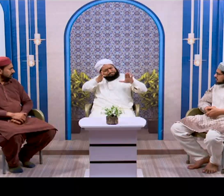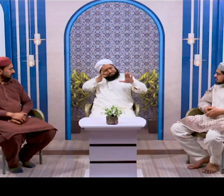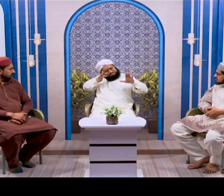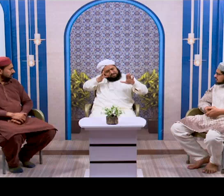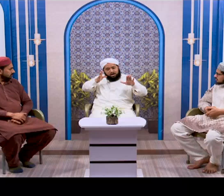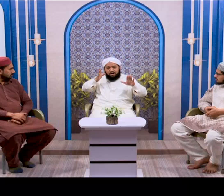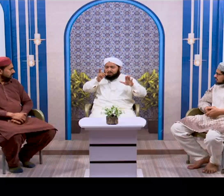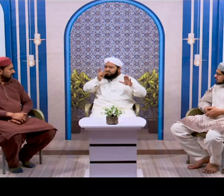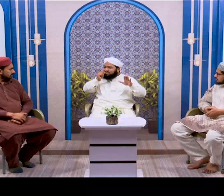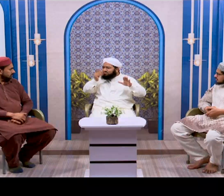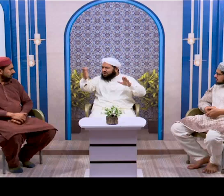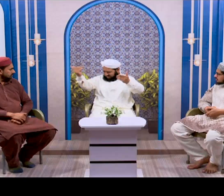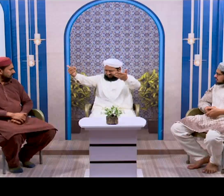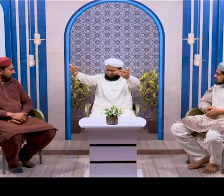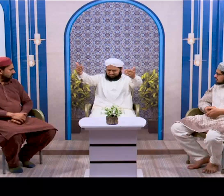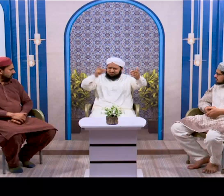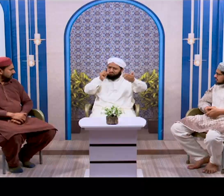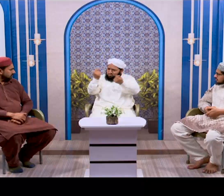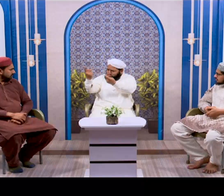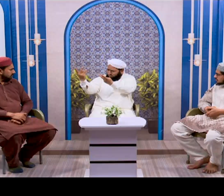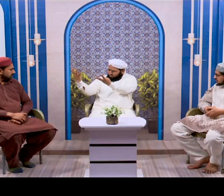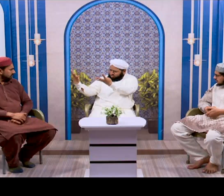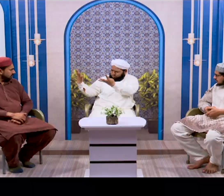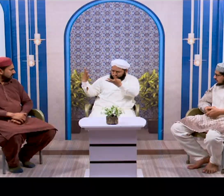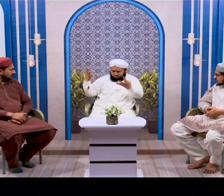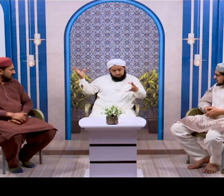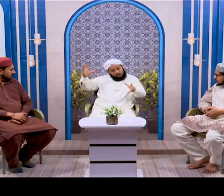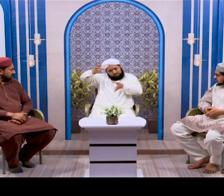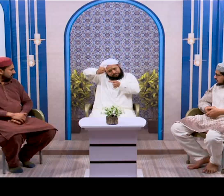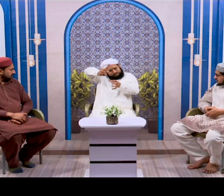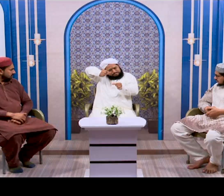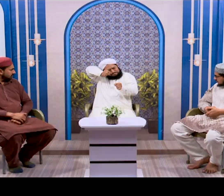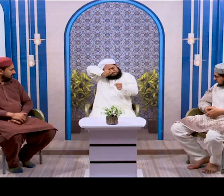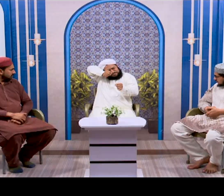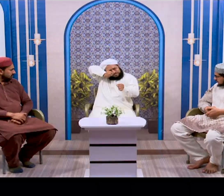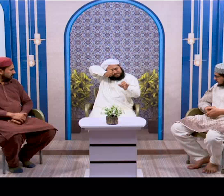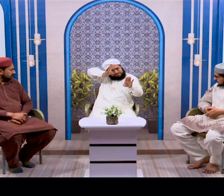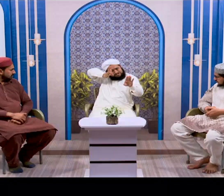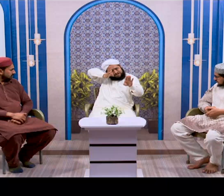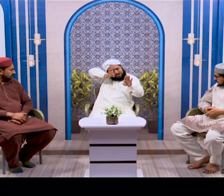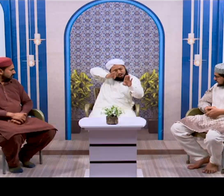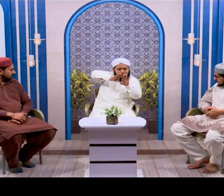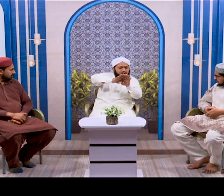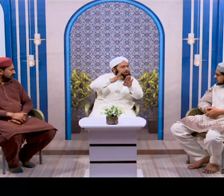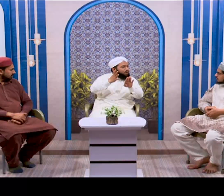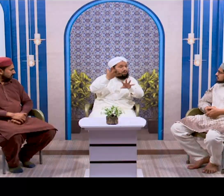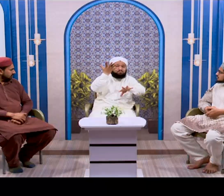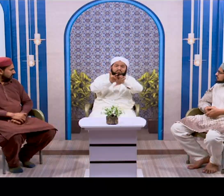میں نے مسجد میں موجود لوگوں کو مدد کے لیے بلایا، پھر ہم سب نے مل کر زور لگایا، مگر وہ دروازہ تھا یا پہاڑ،